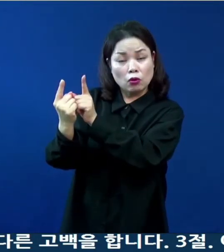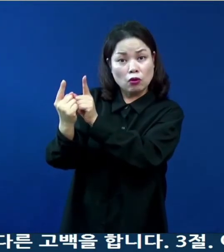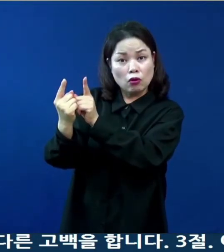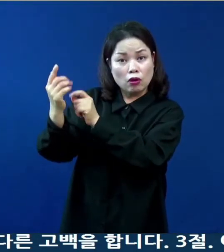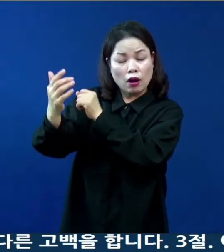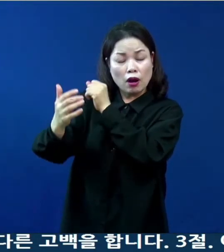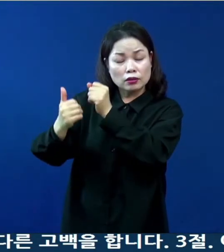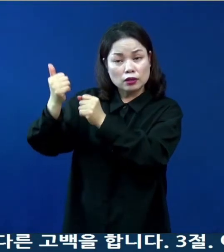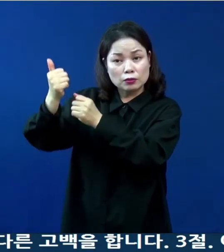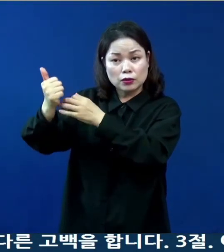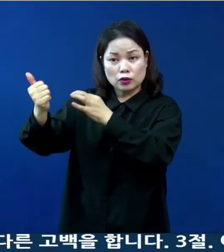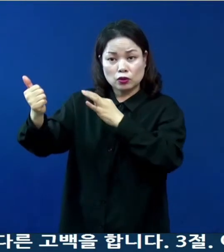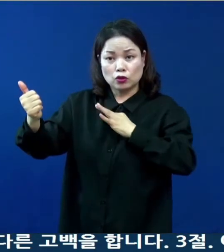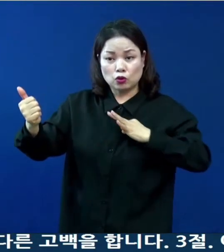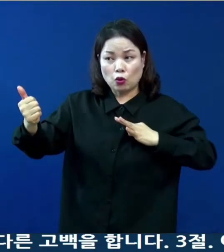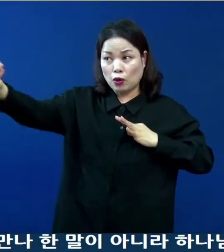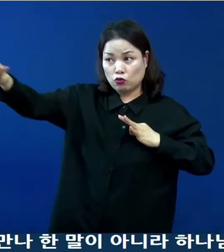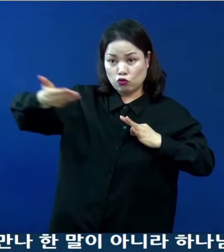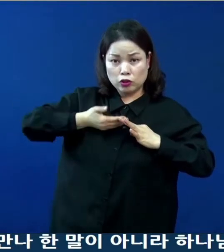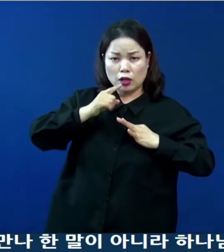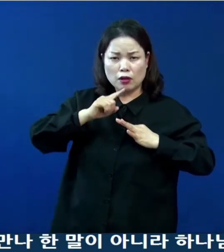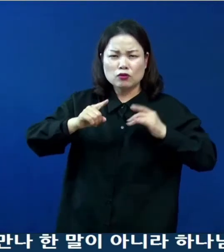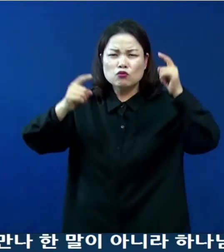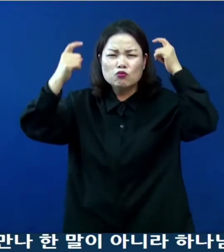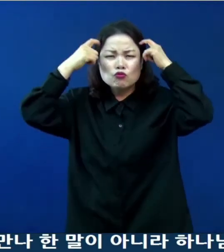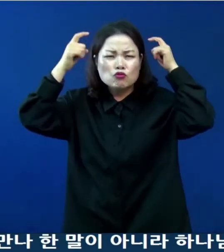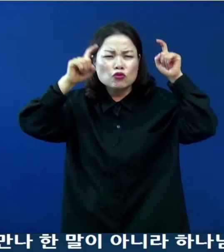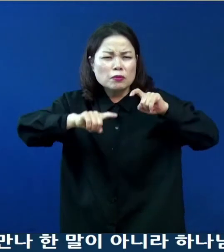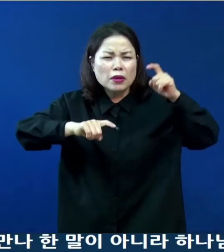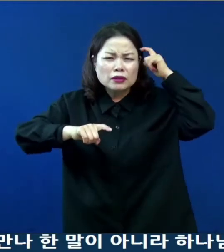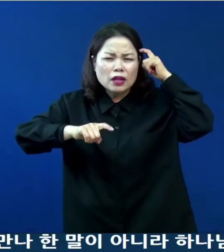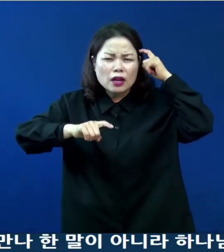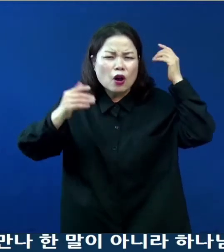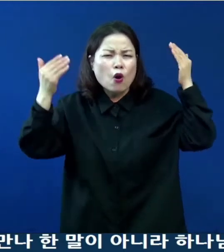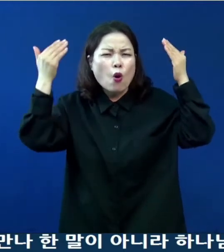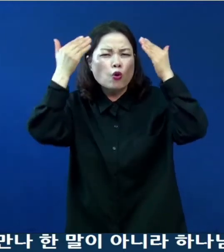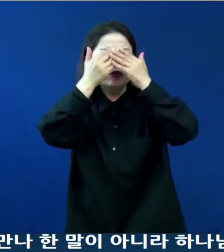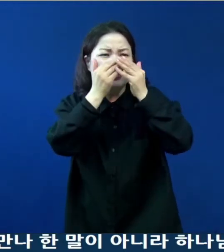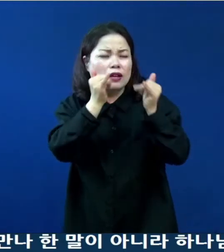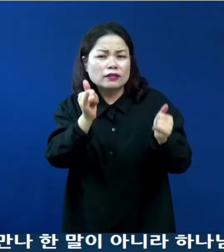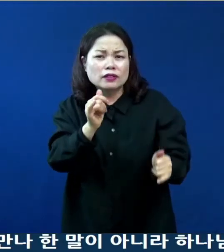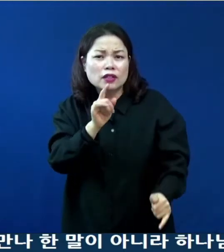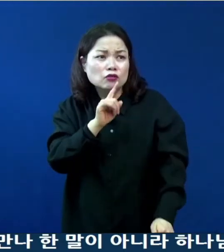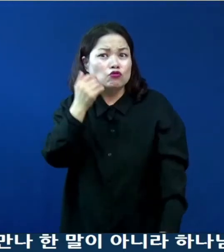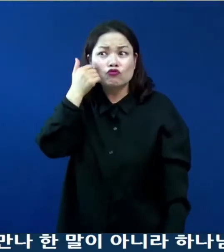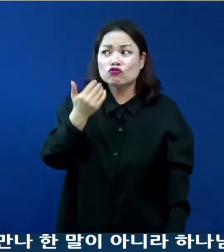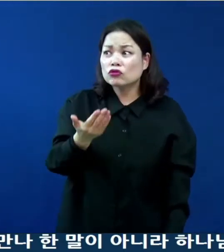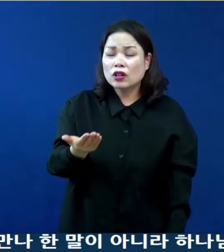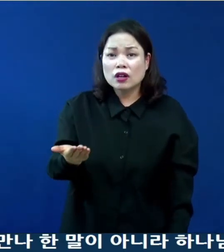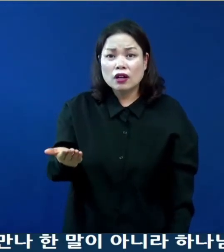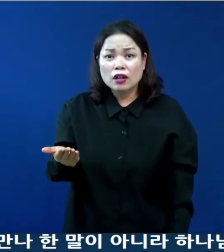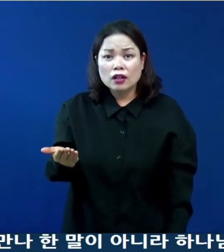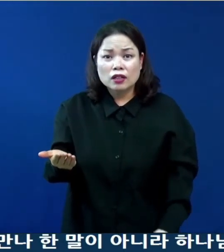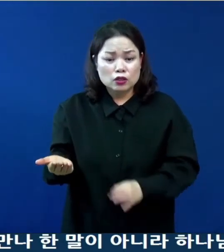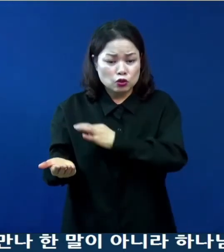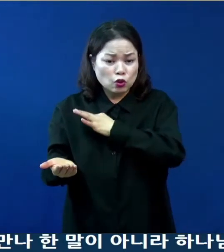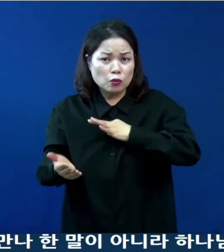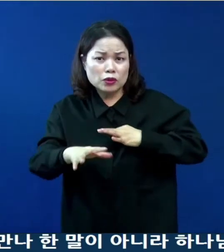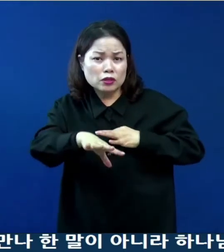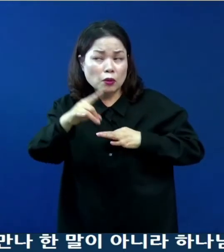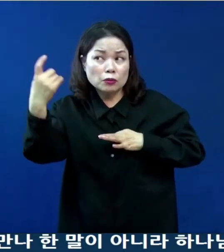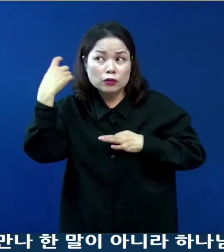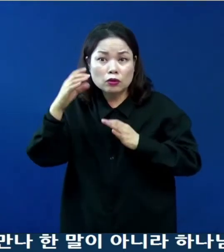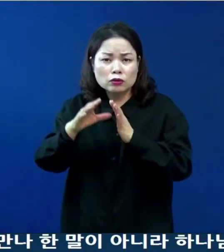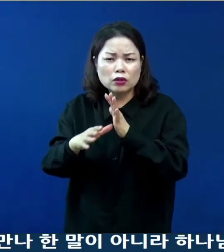하나님이 욥에게 처음으로 주셨던 말씀이 무지한 말로 생각을 어둡게 하는 자가 누구냐라는 말씀이에요. 욥이 이 말씀을 처음